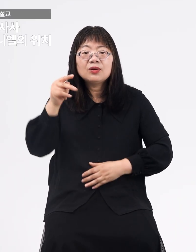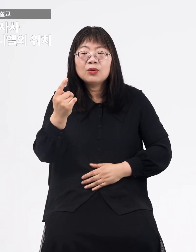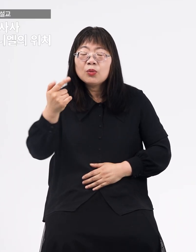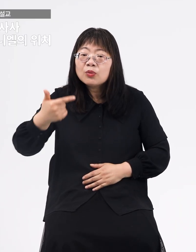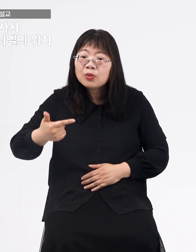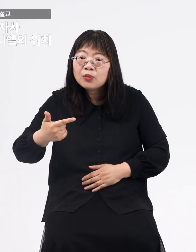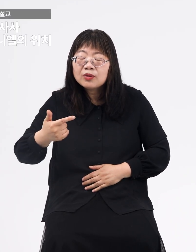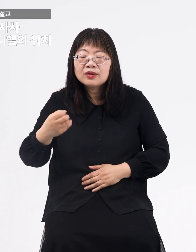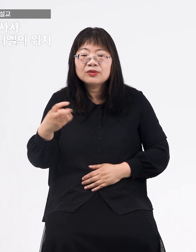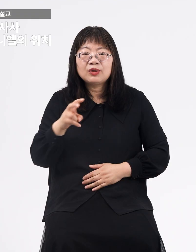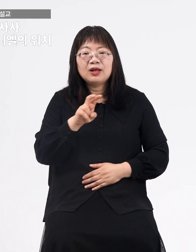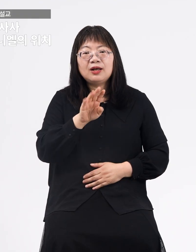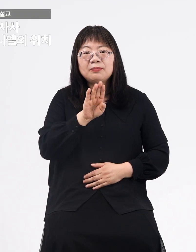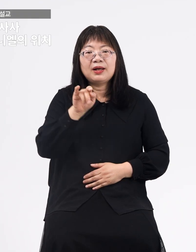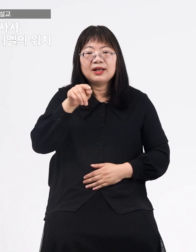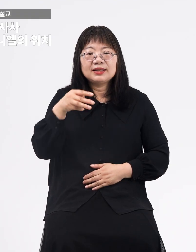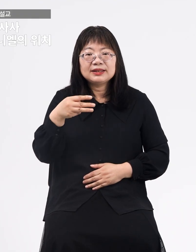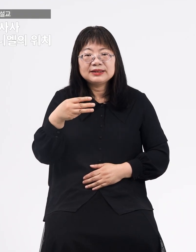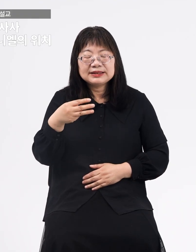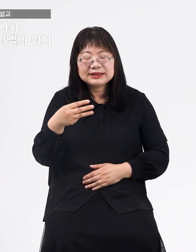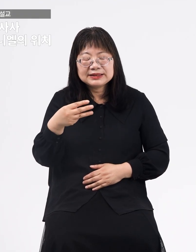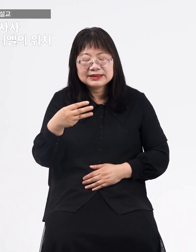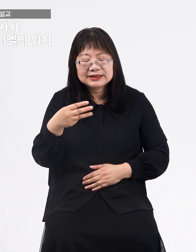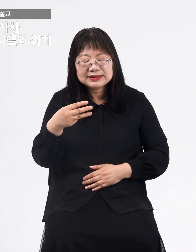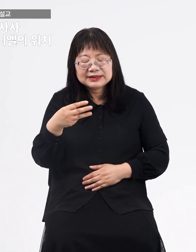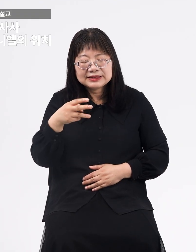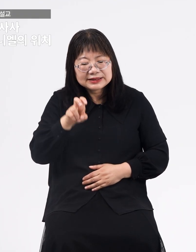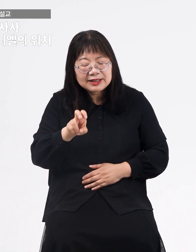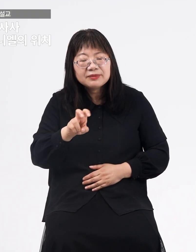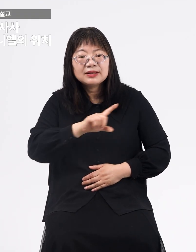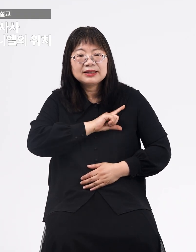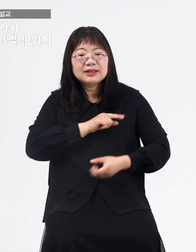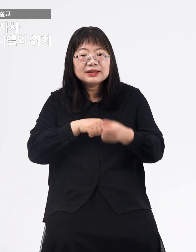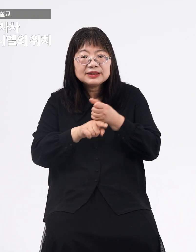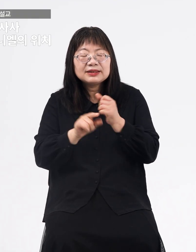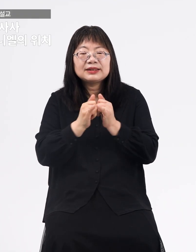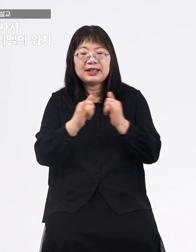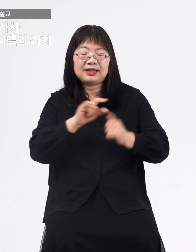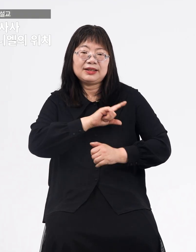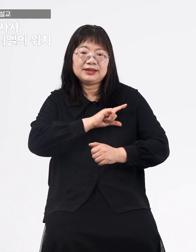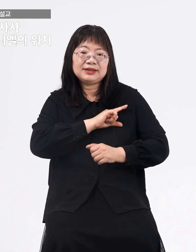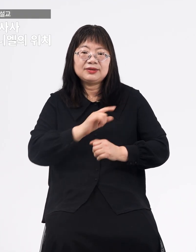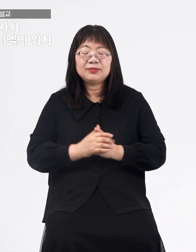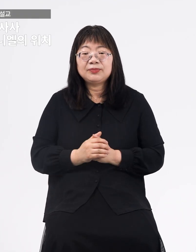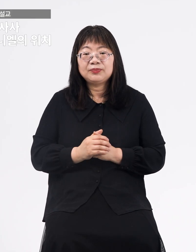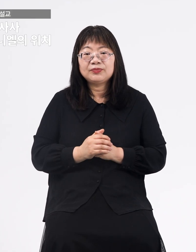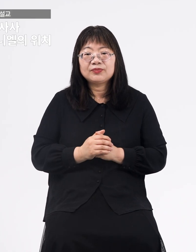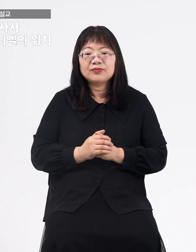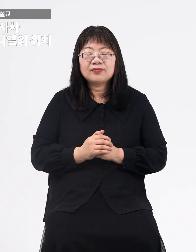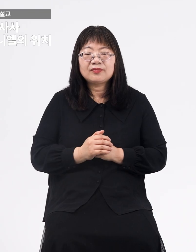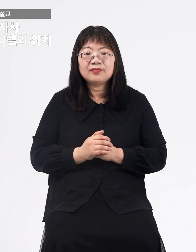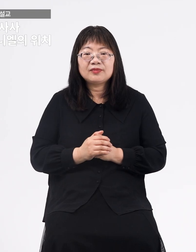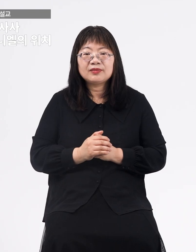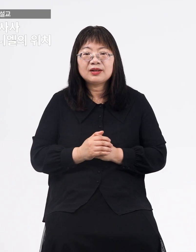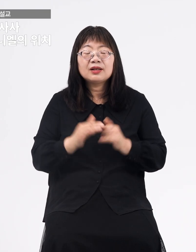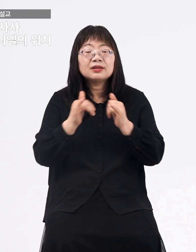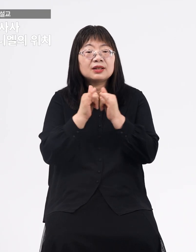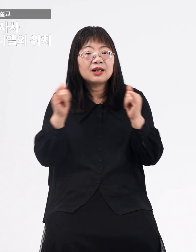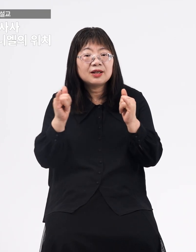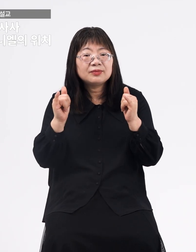그리고 바젬이라는 말은 사람 이름이에요. 그냥 보통 명사예요.